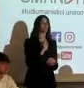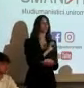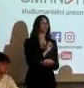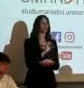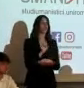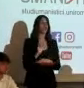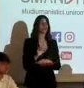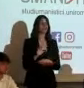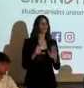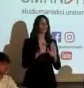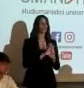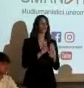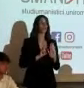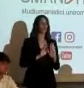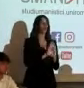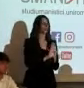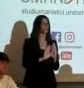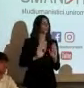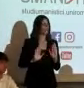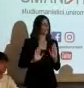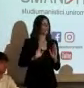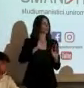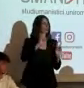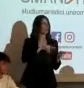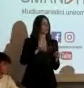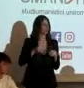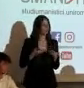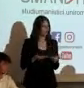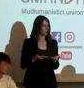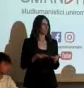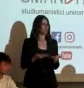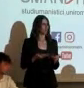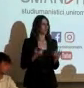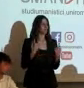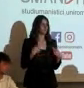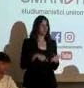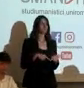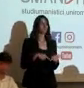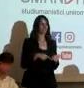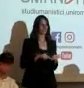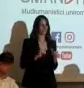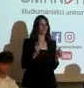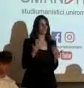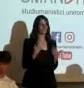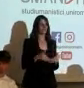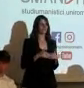che compongono un collegio didattico, questo fa la differenza.